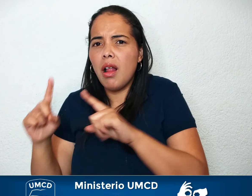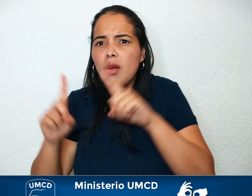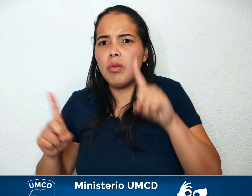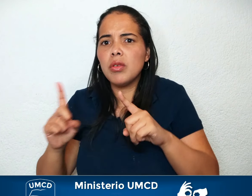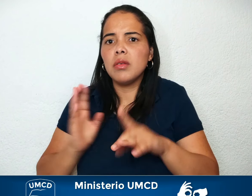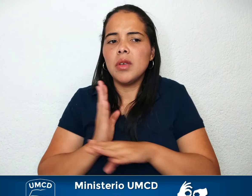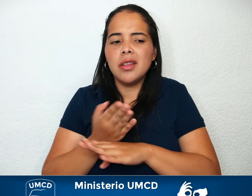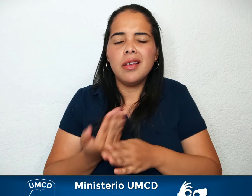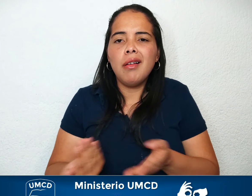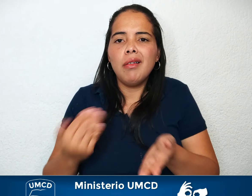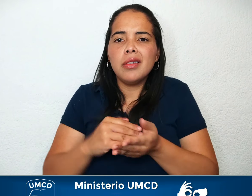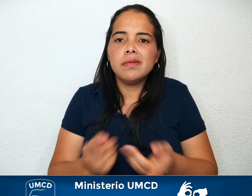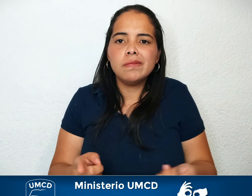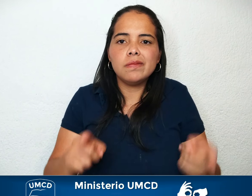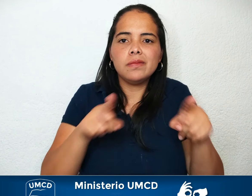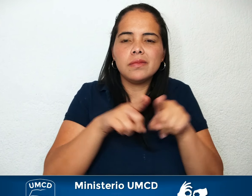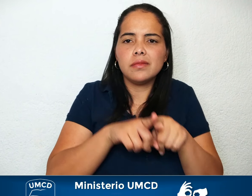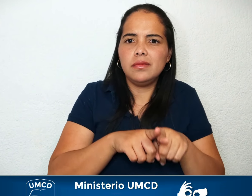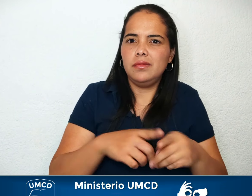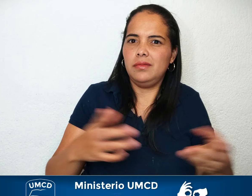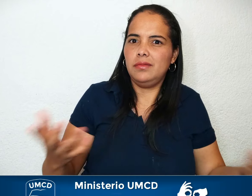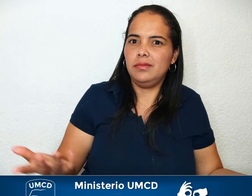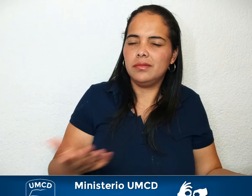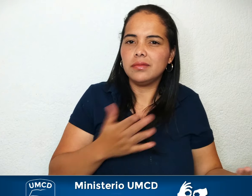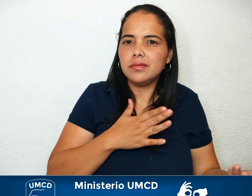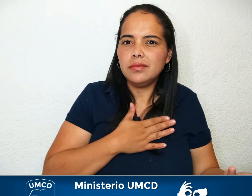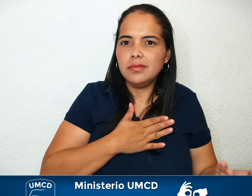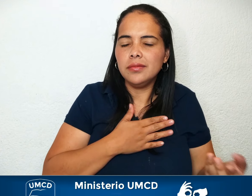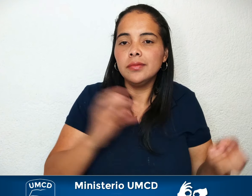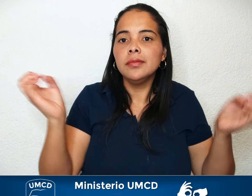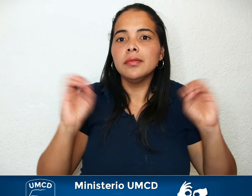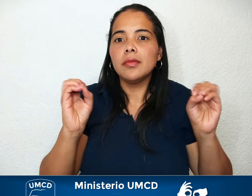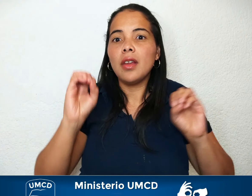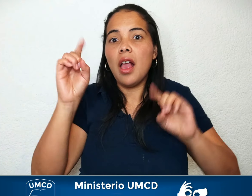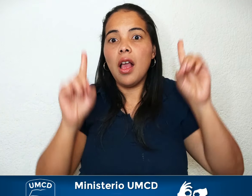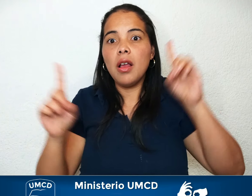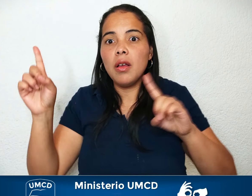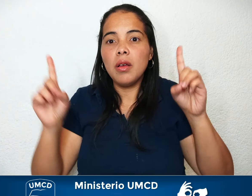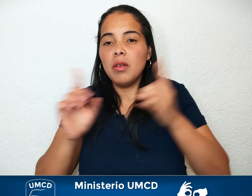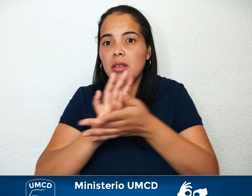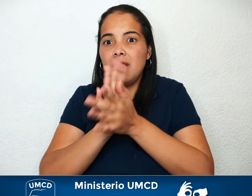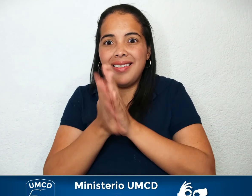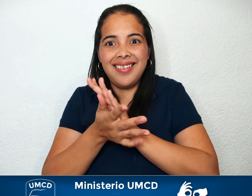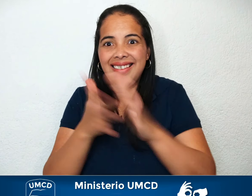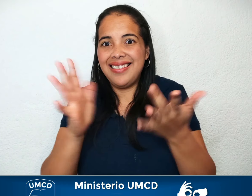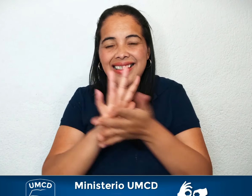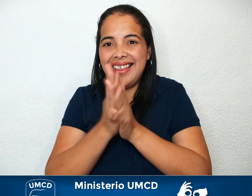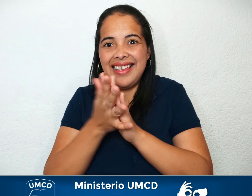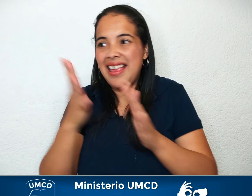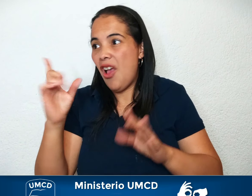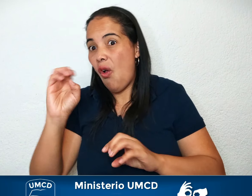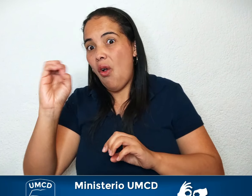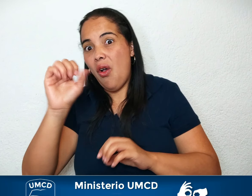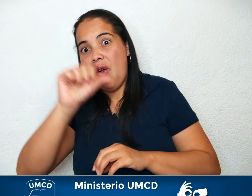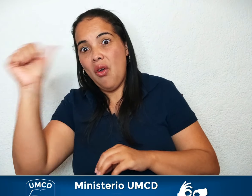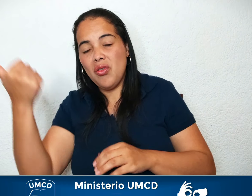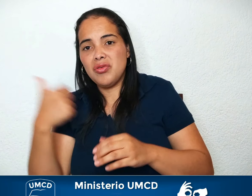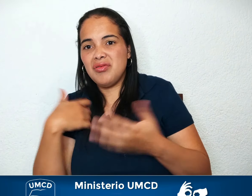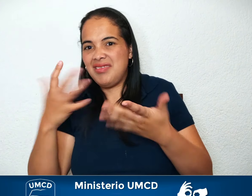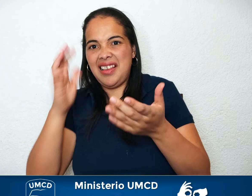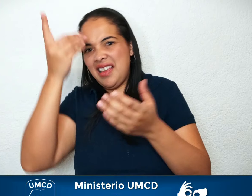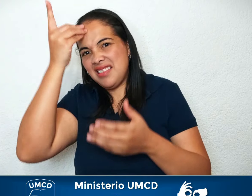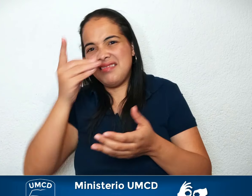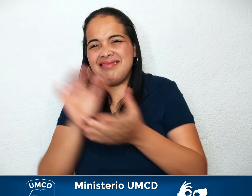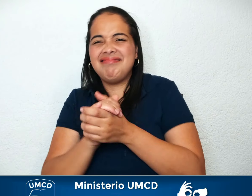a parejas a unirse. Vemos parejas que viven todavía sin haber tomado la decisión